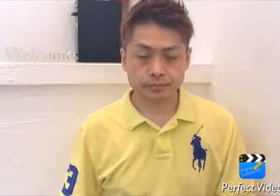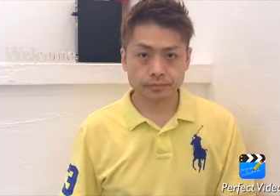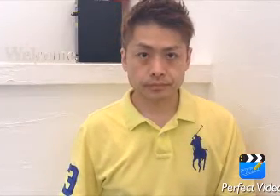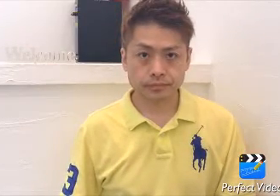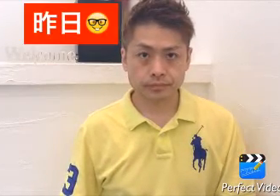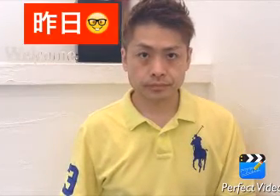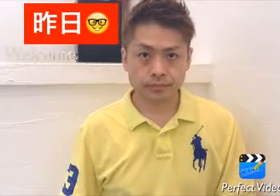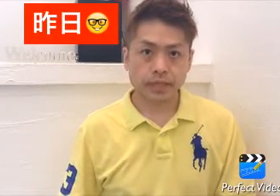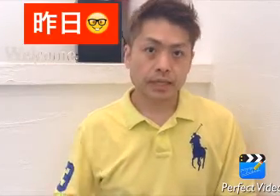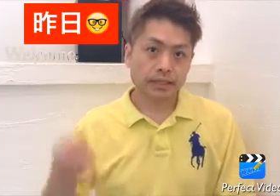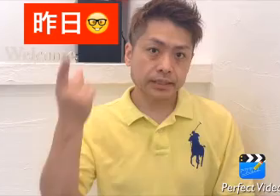日、昨